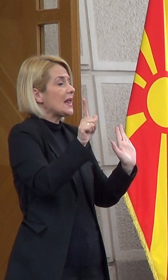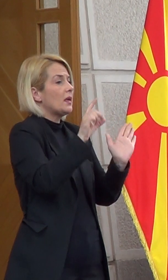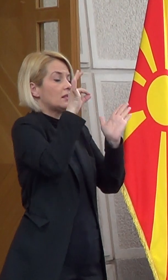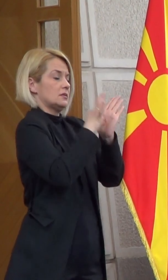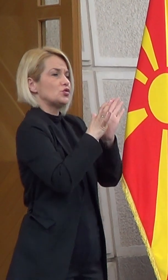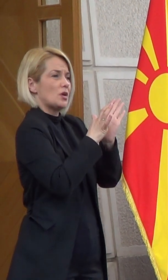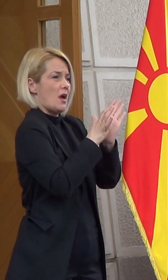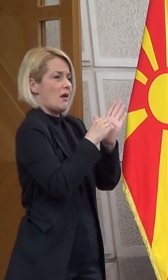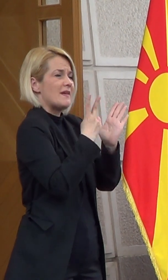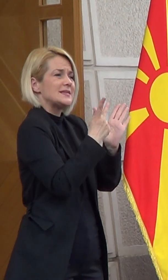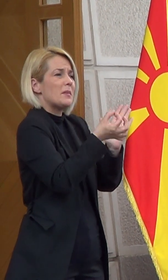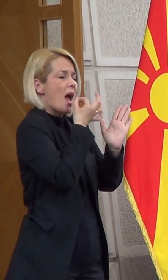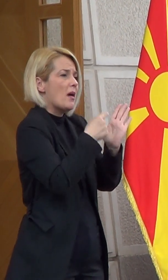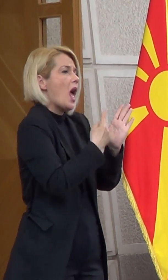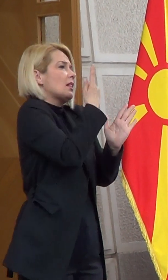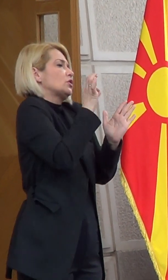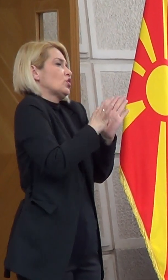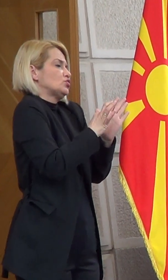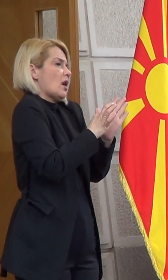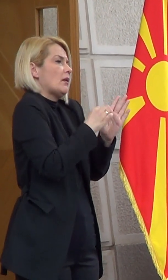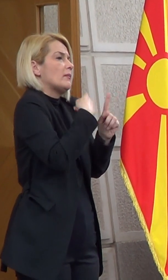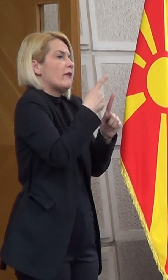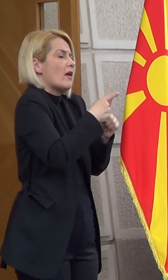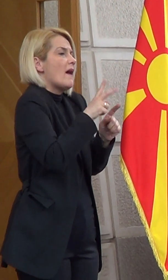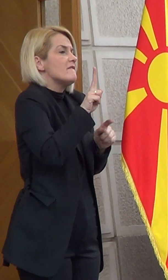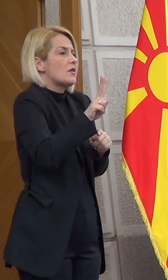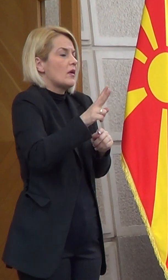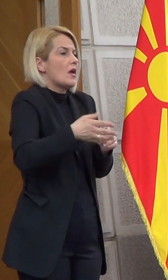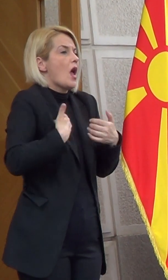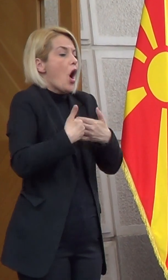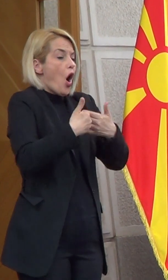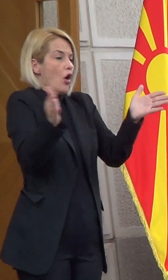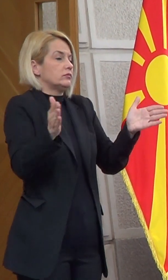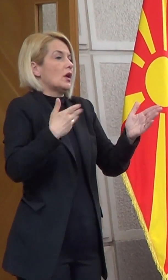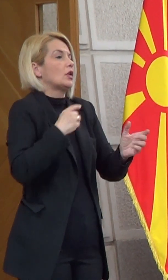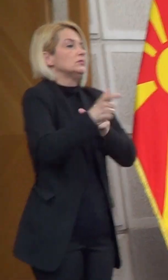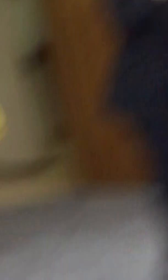mislim da je na svijetu bio jasno, samo povod za da ponovim da je odgovorno.